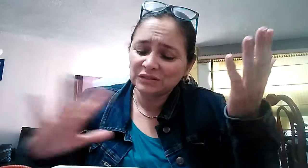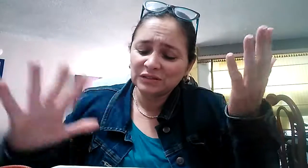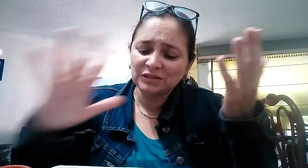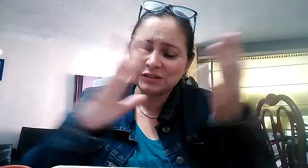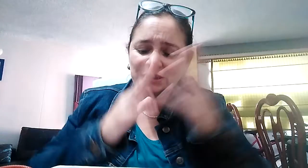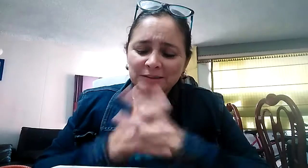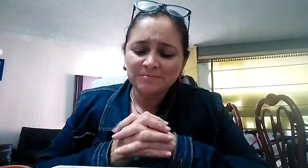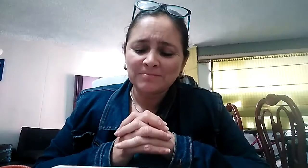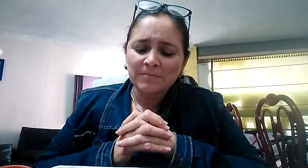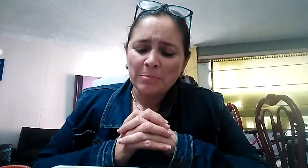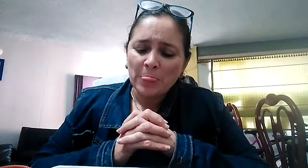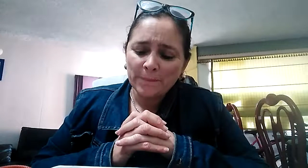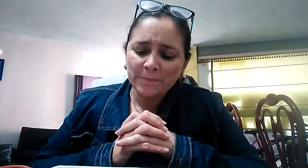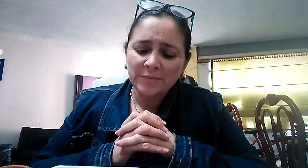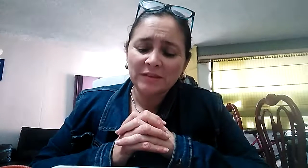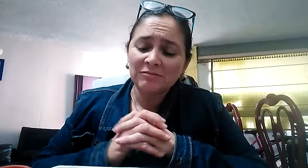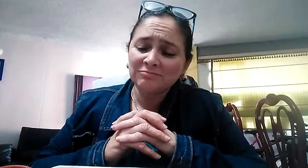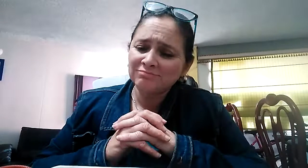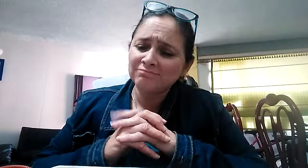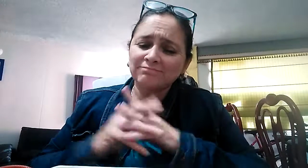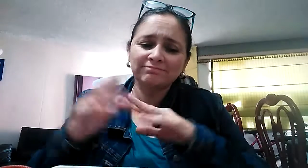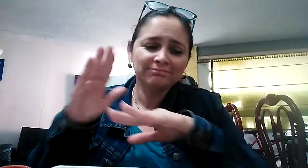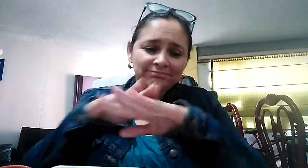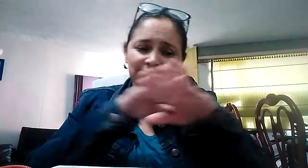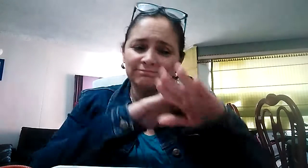¡Así! ¡Oh, lo hiciste!